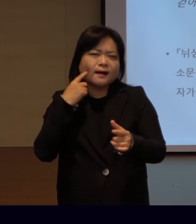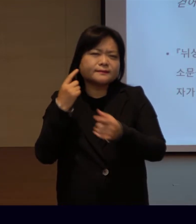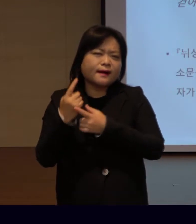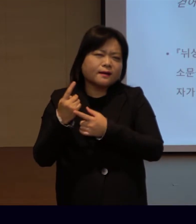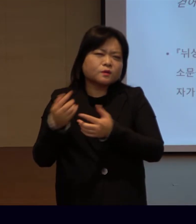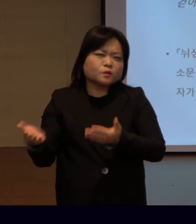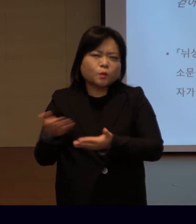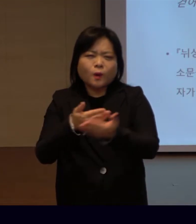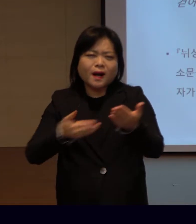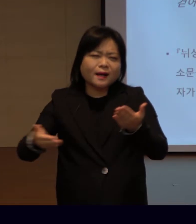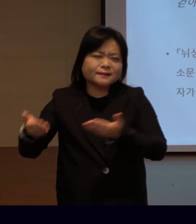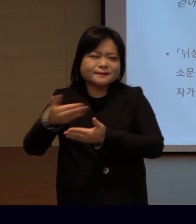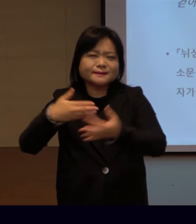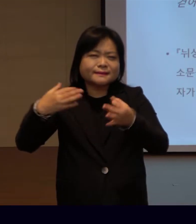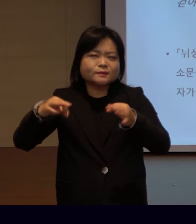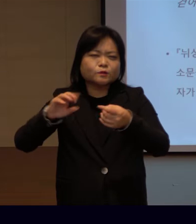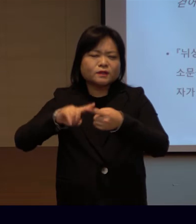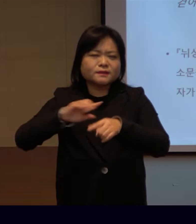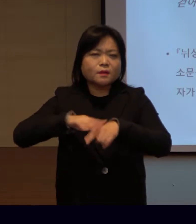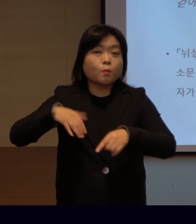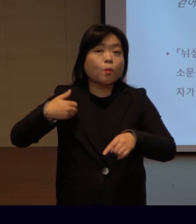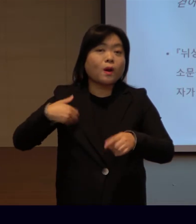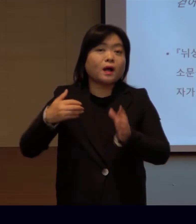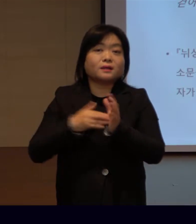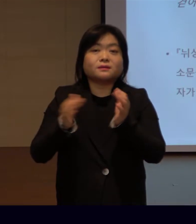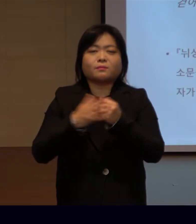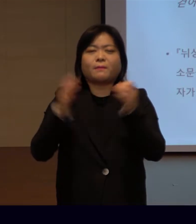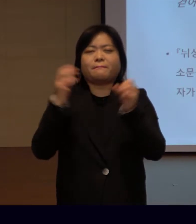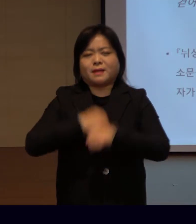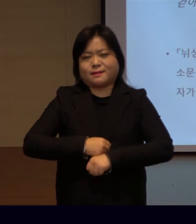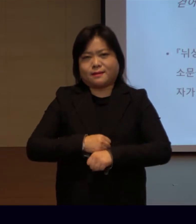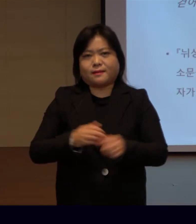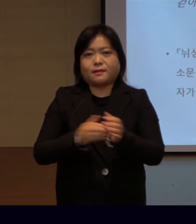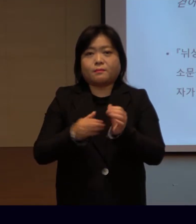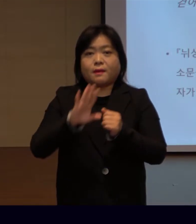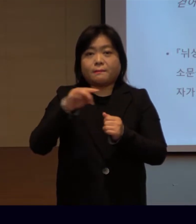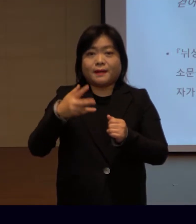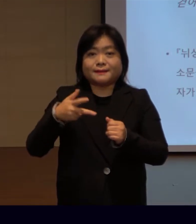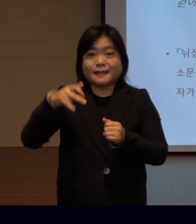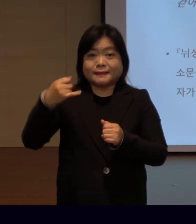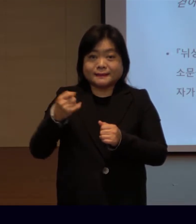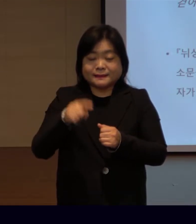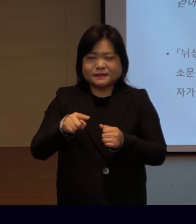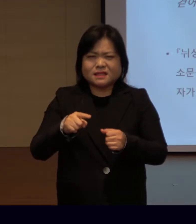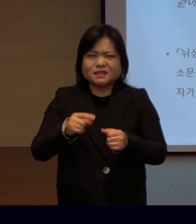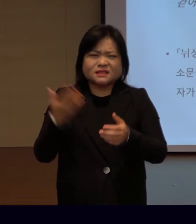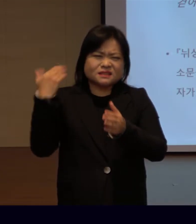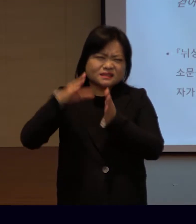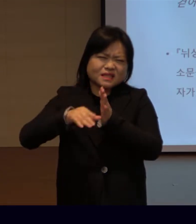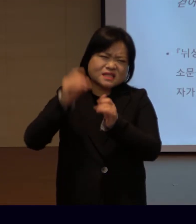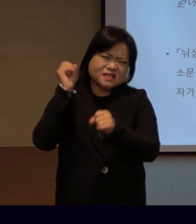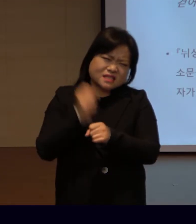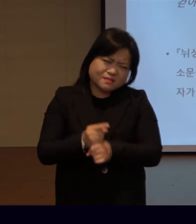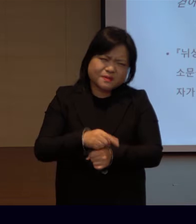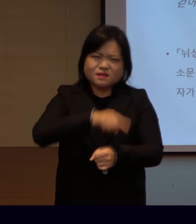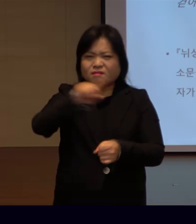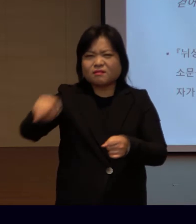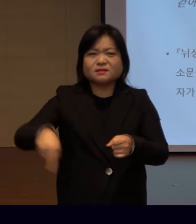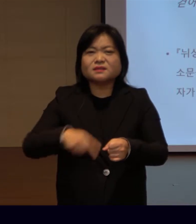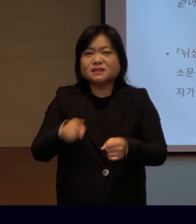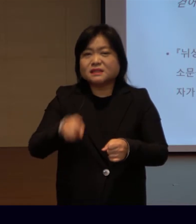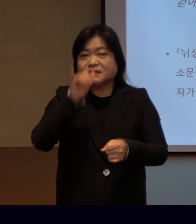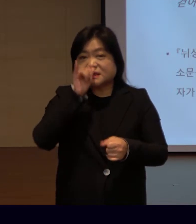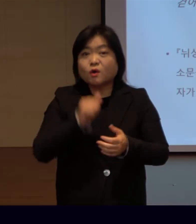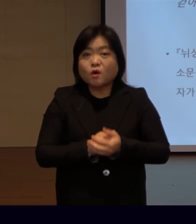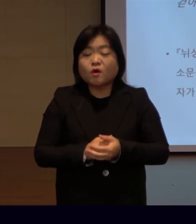돌아가는 이거를 잘 몰랐기 때문에 망한 거죠. 그러니까 발자크는 그 시대에 이미 그런 것에